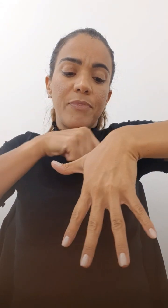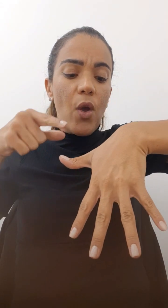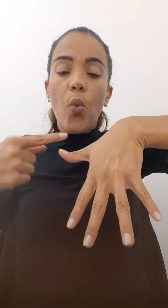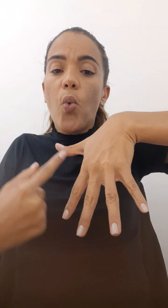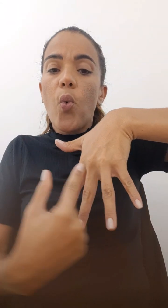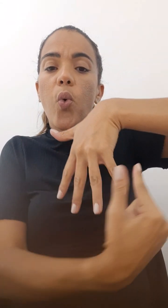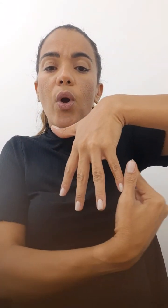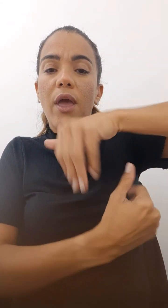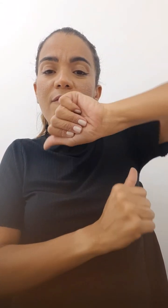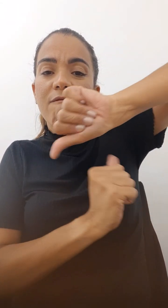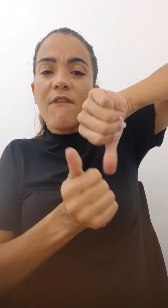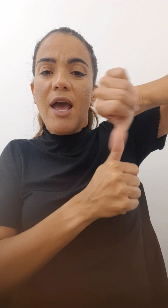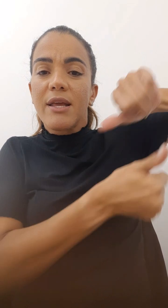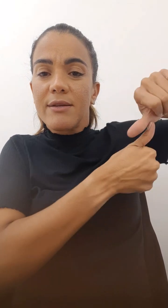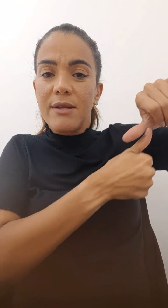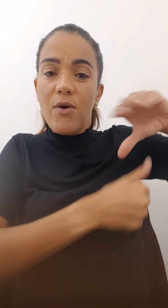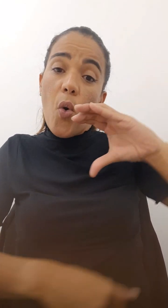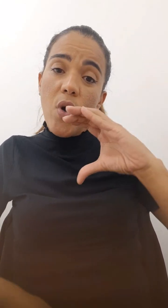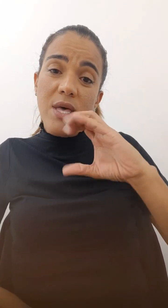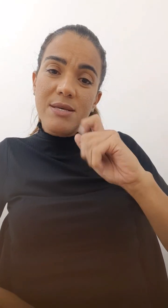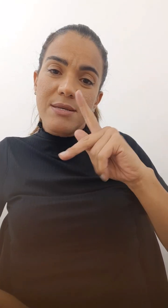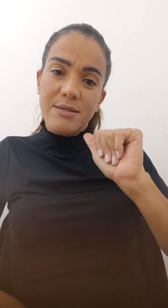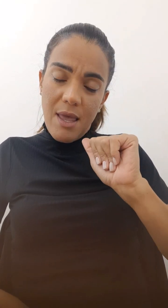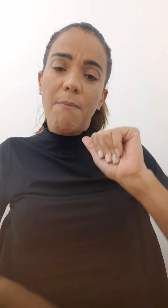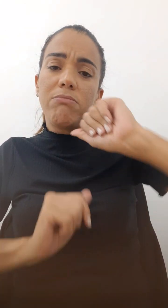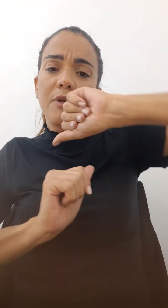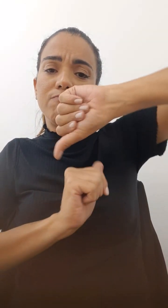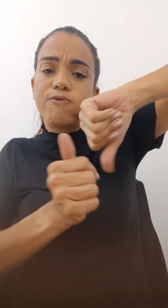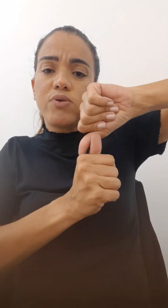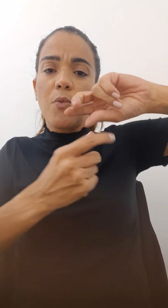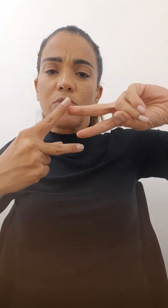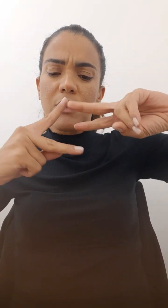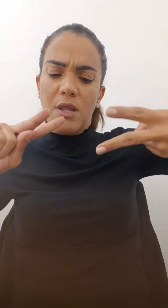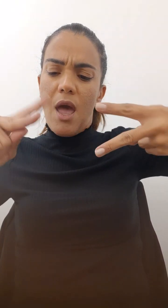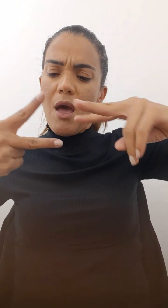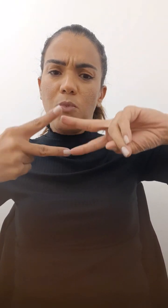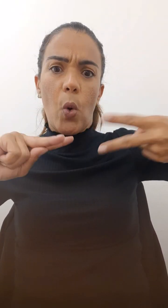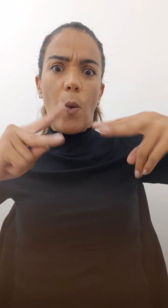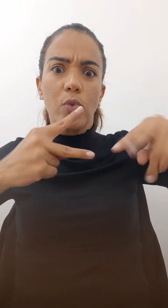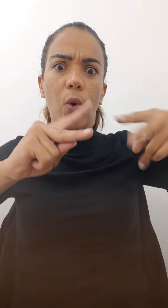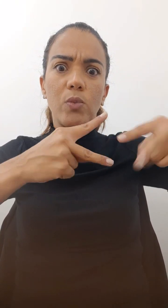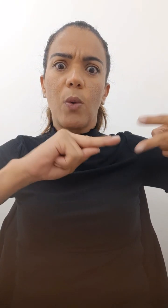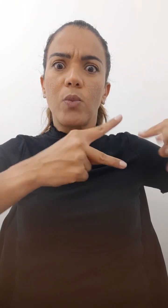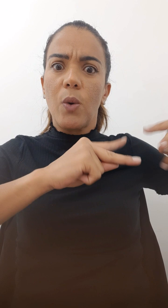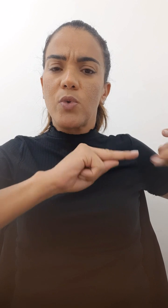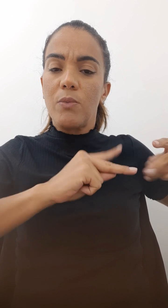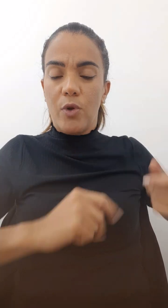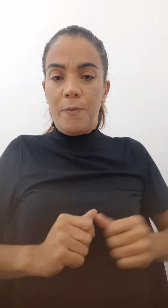dedos estendidos, significa a cepa ou a mutação de um vírus específico, aqui